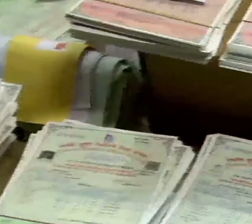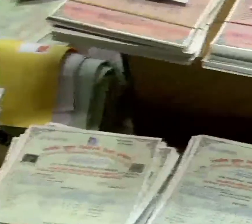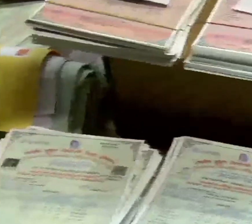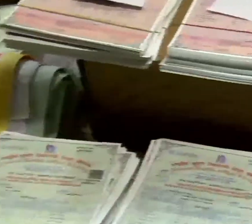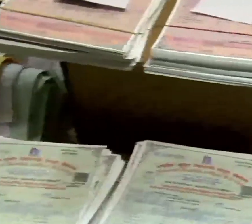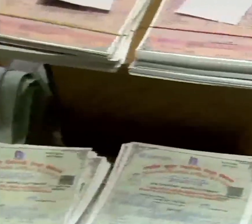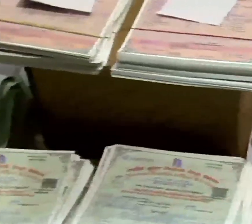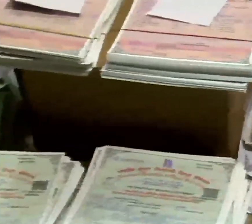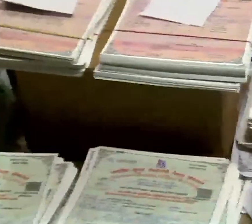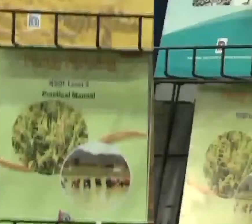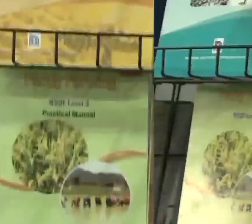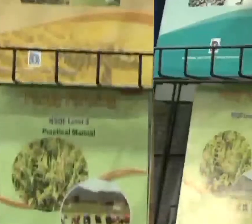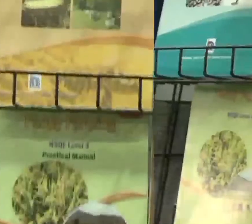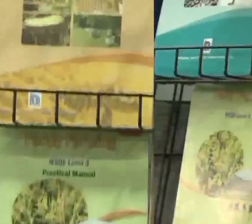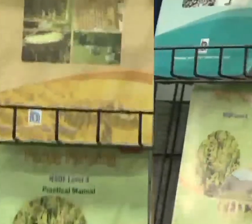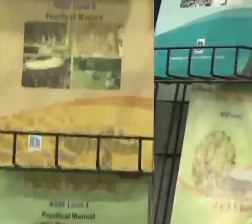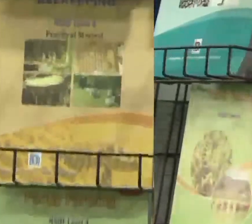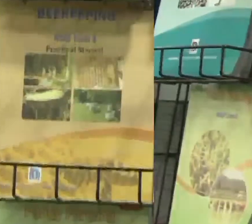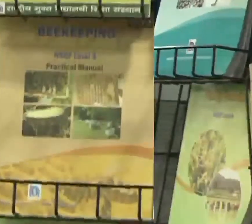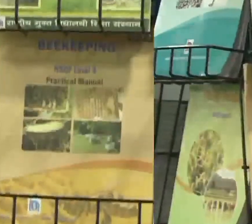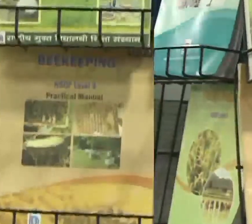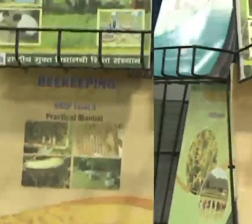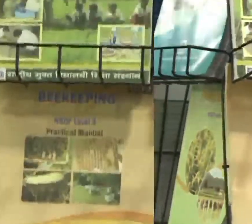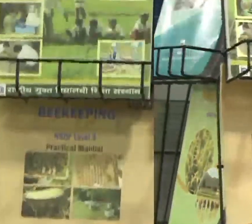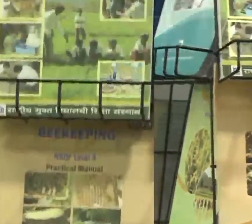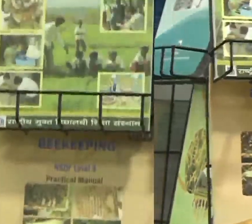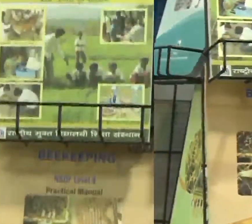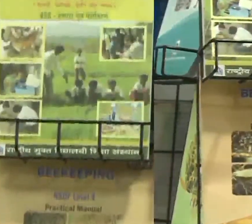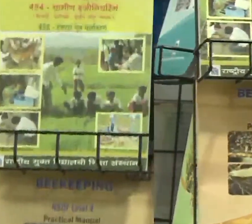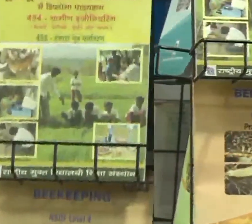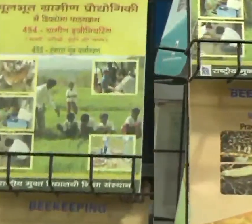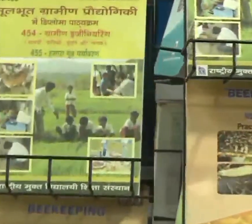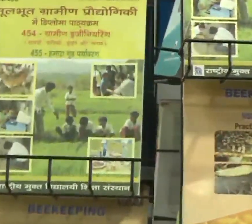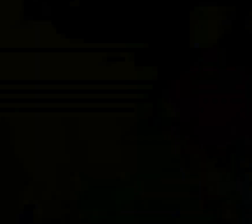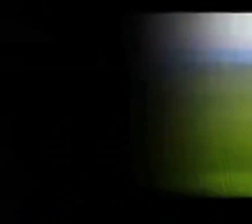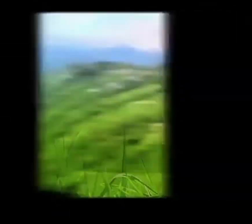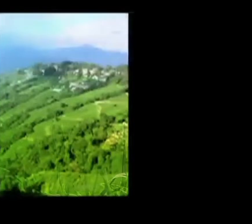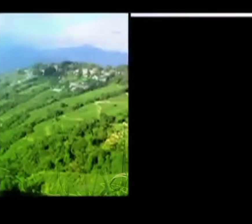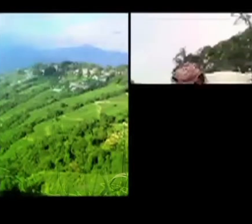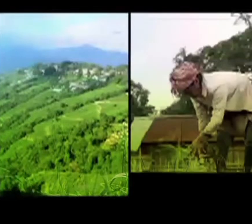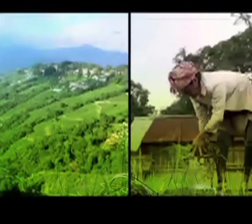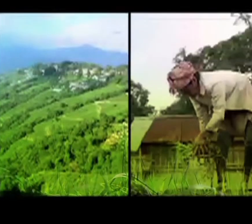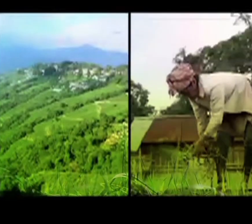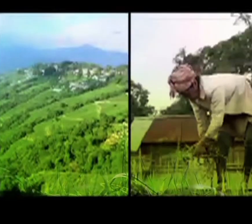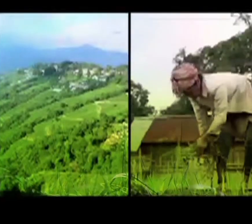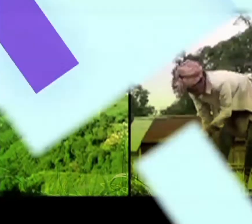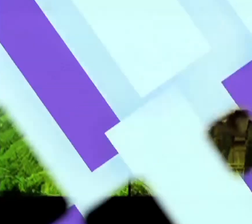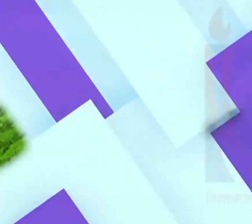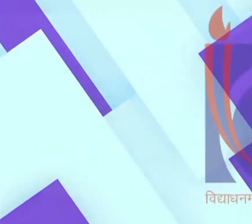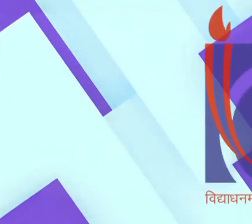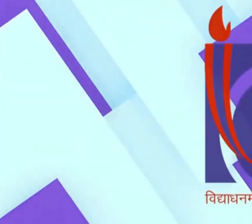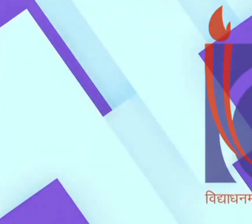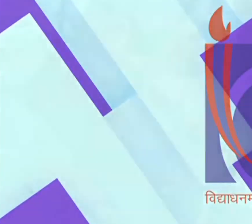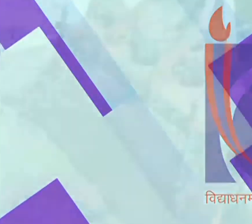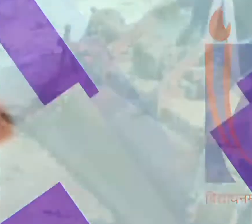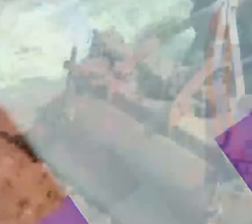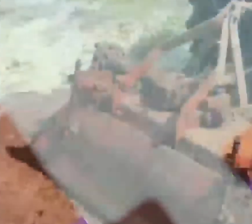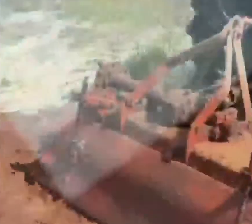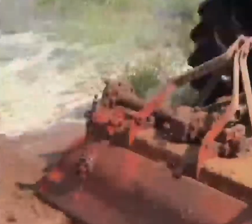हैं। NIOS पाठ्यक्रमों को करने के उपरांत शिक्षार्थी को विभिन्न क्षेत्रों में रोजगार के नए अवसर